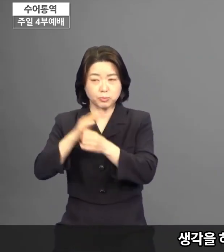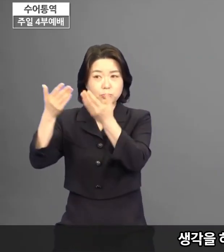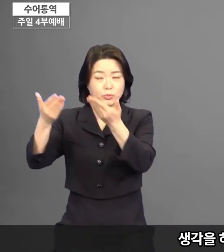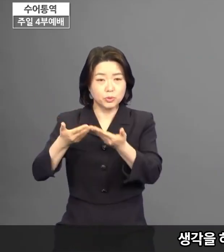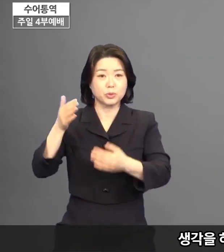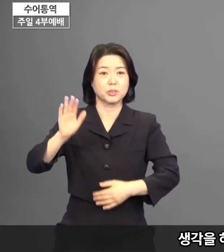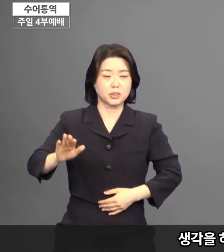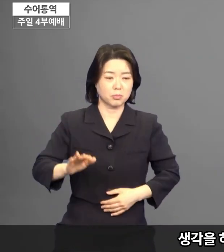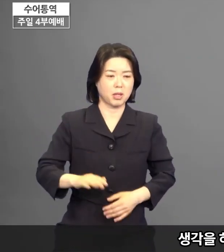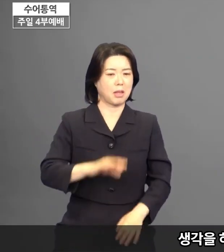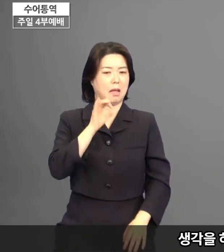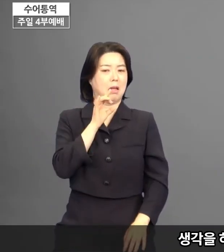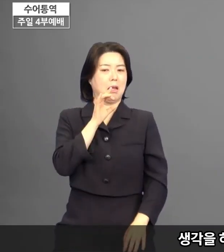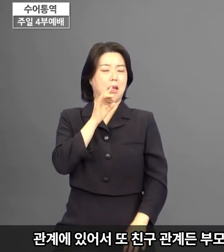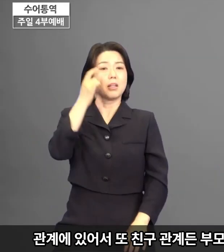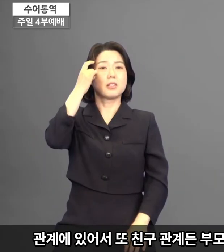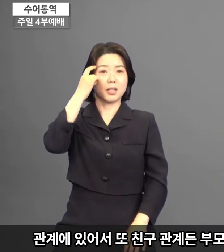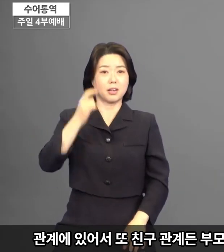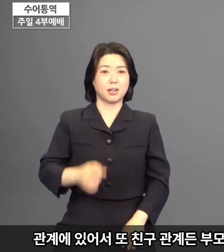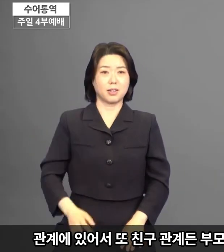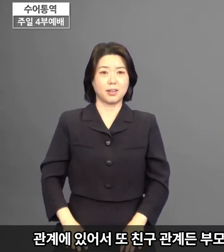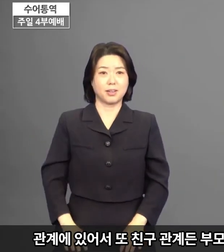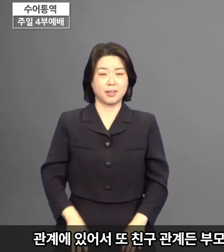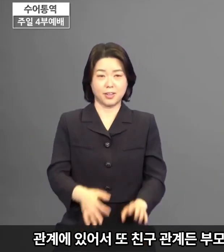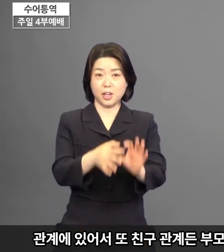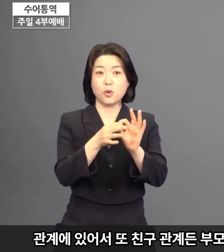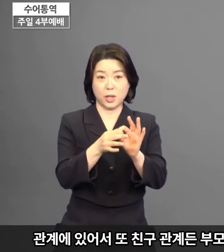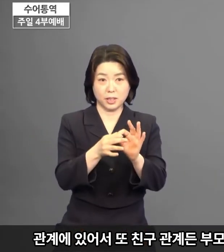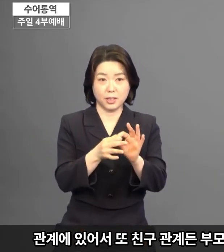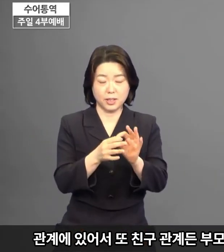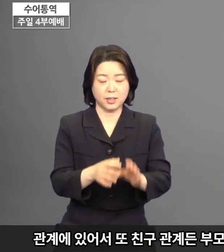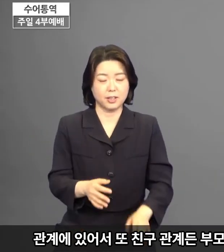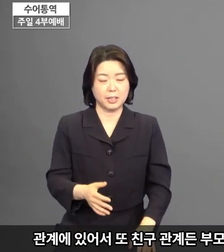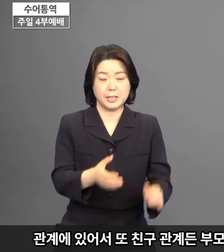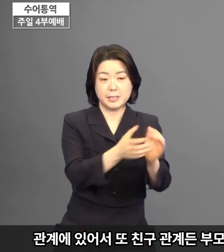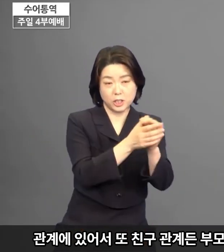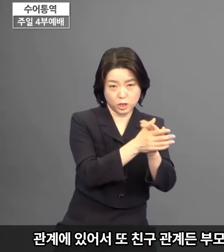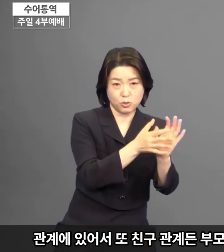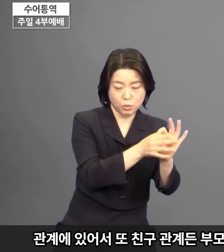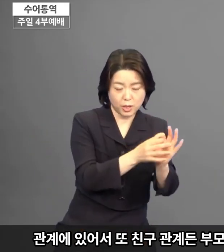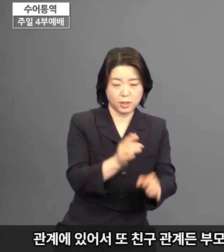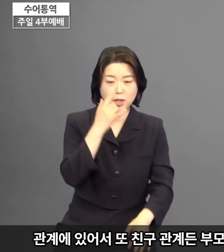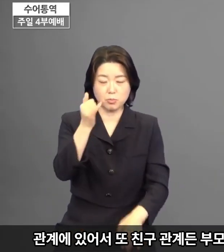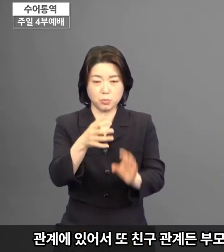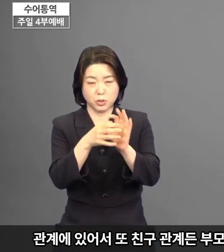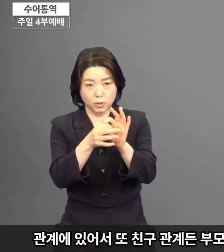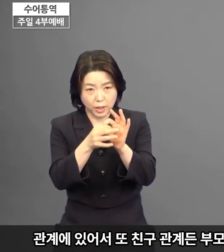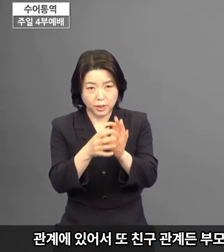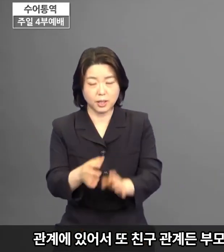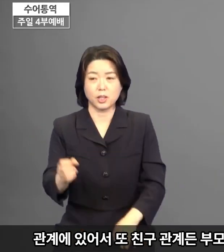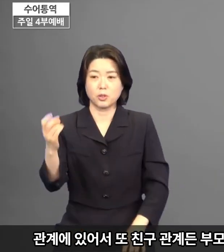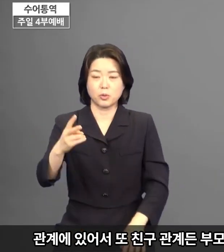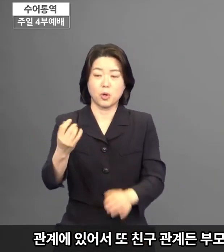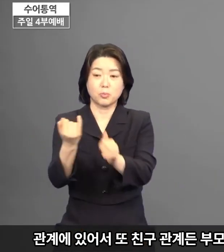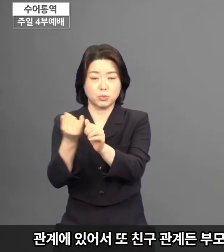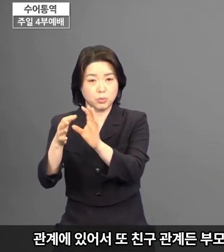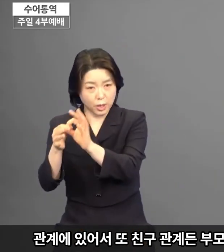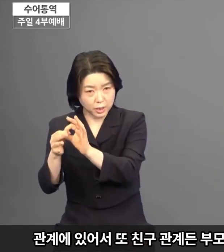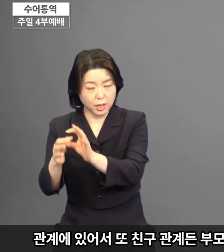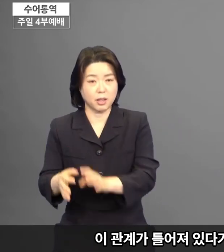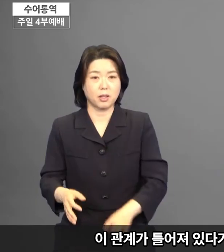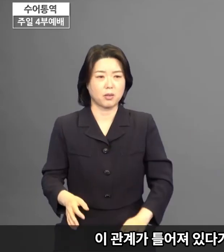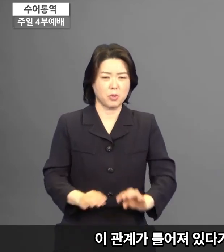거라고 생각을 하는 거예요. 관계에 있어서 또 친구 관계든 부모님과의 관계든 어떤 부부 관계든